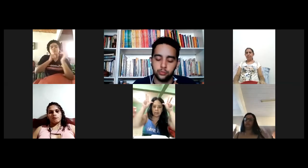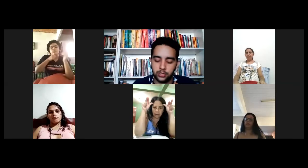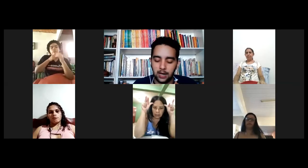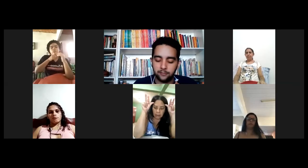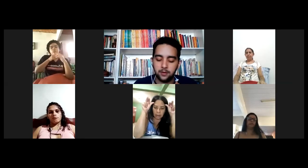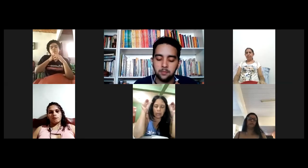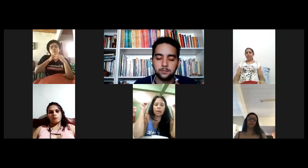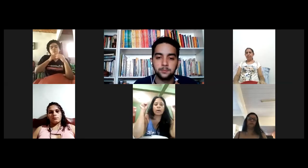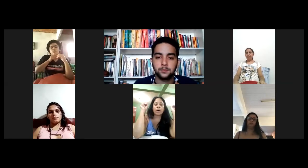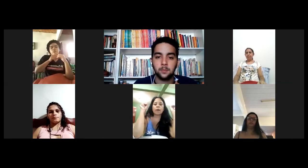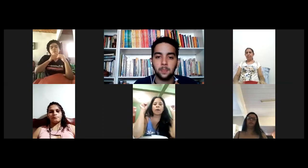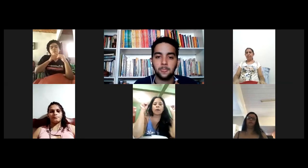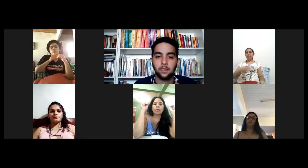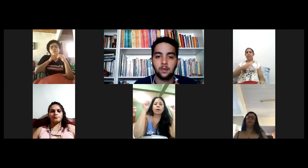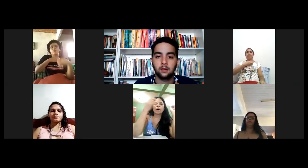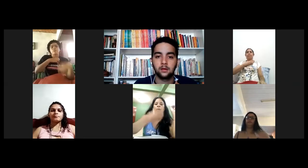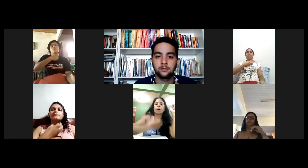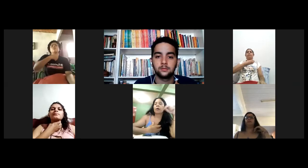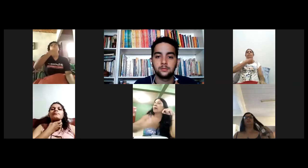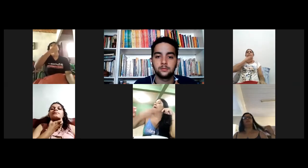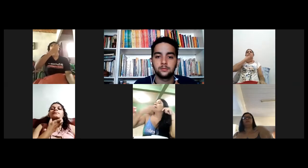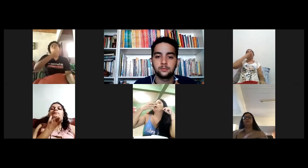Isso. Girafa.